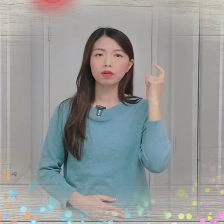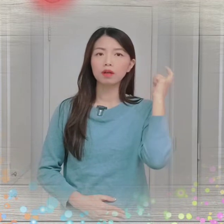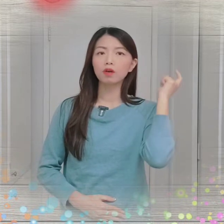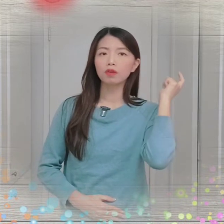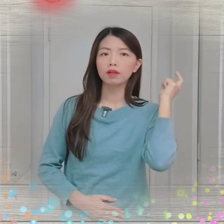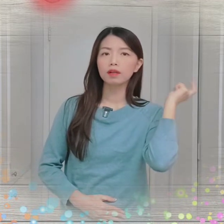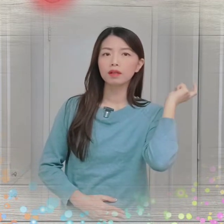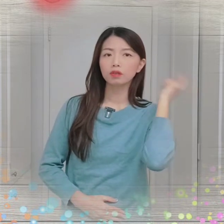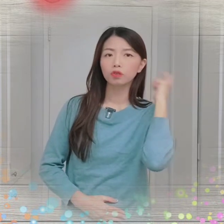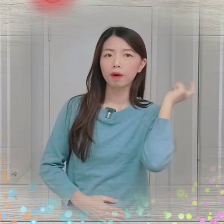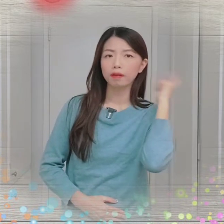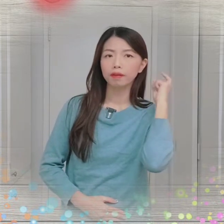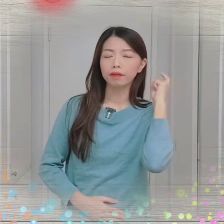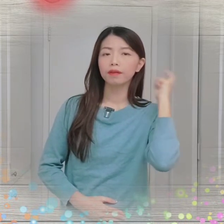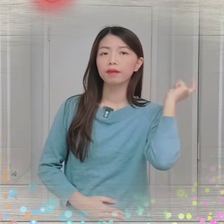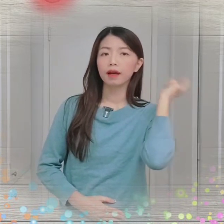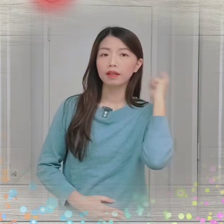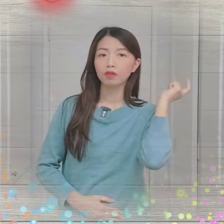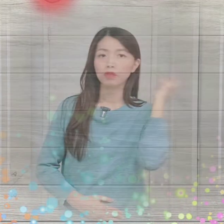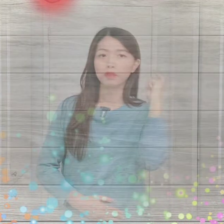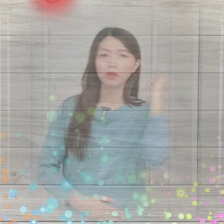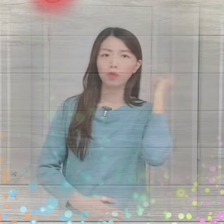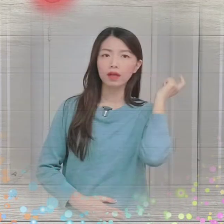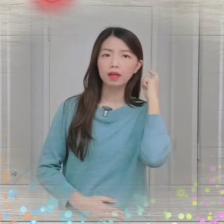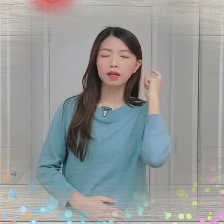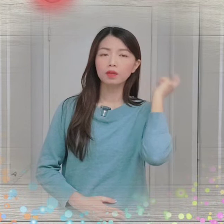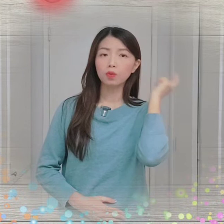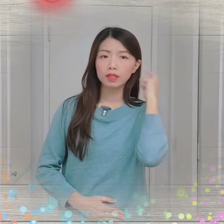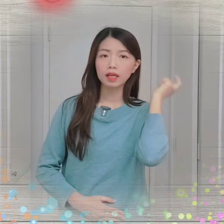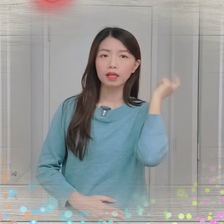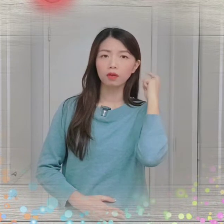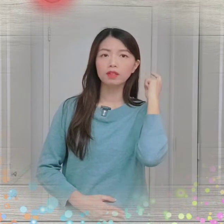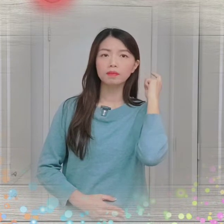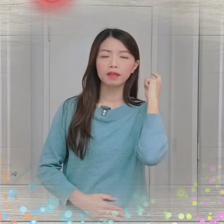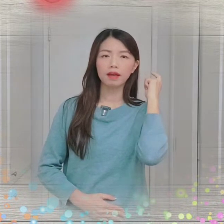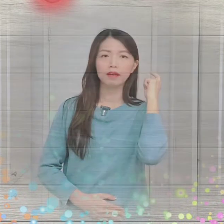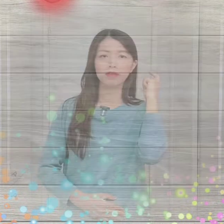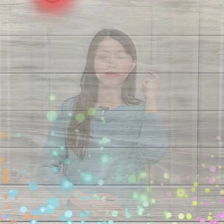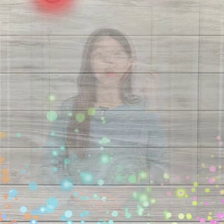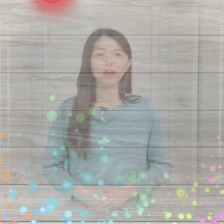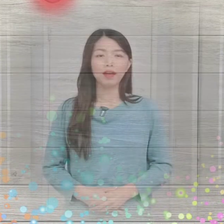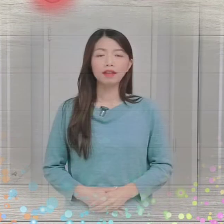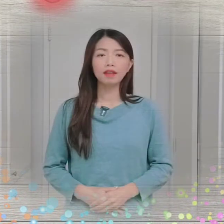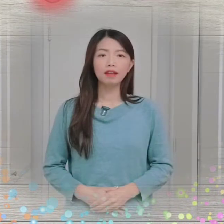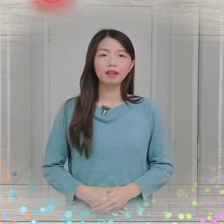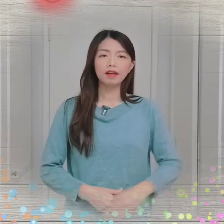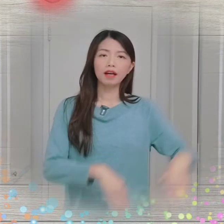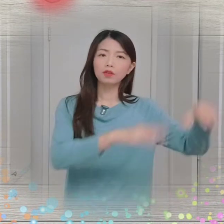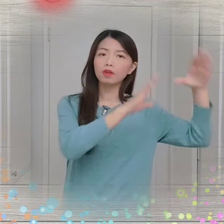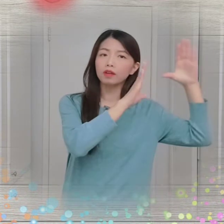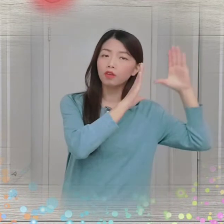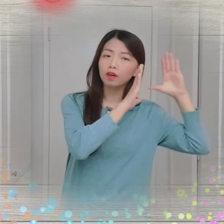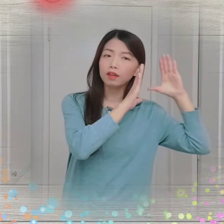구부려주셔서 귀를 두 번 가리켜주시면 소리 소식 이런 뜻입니다. 들었네 듣다는